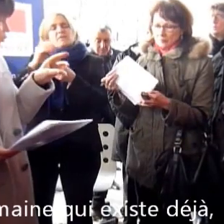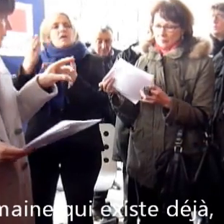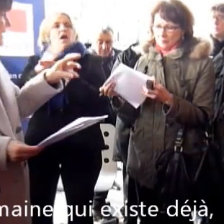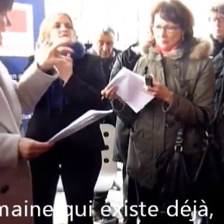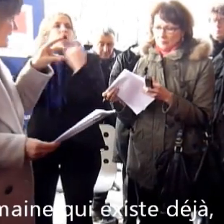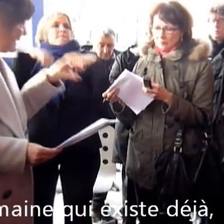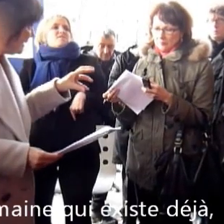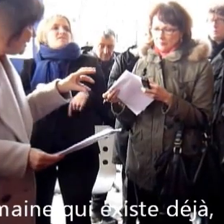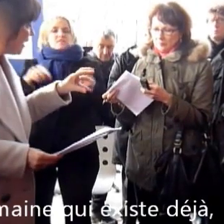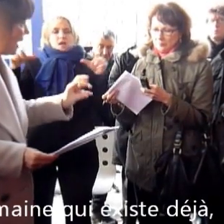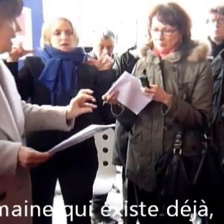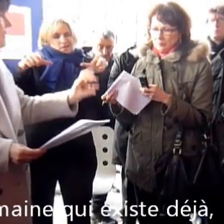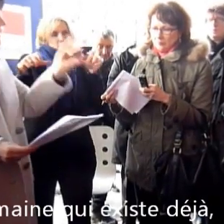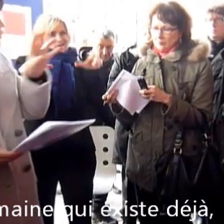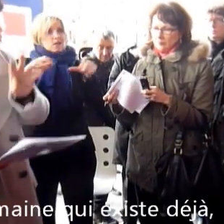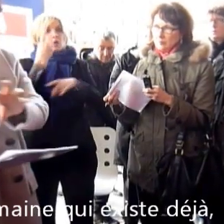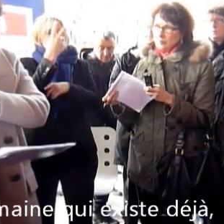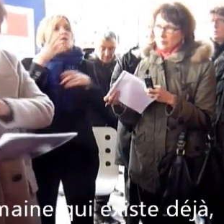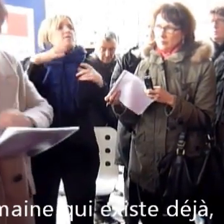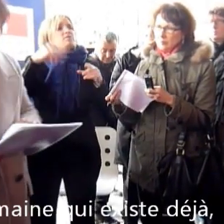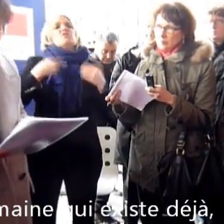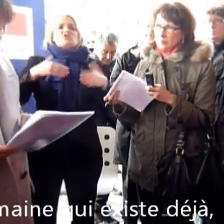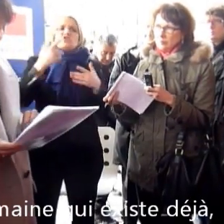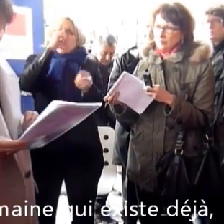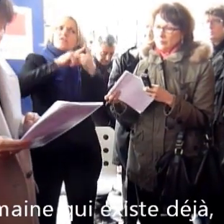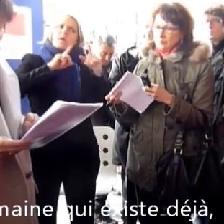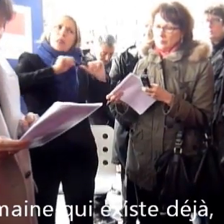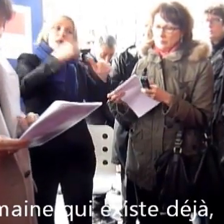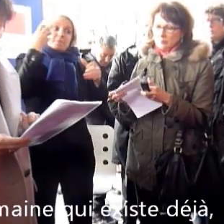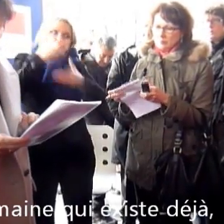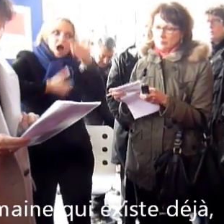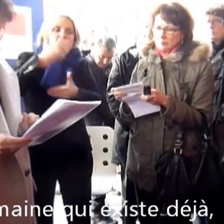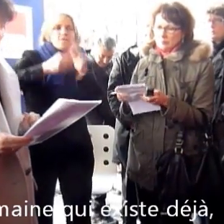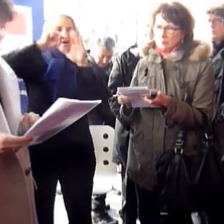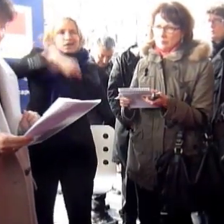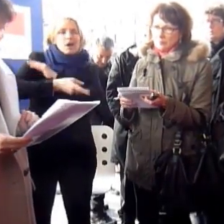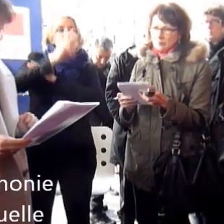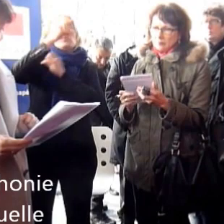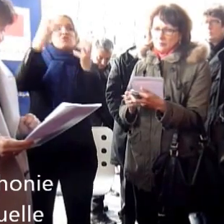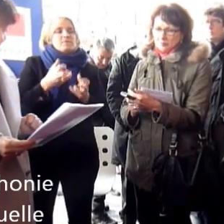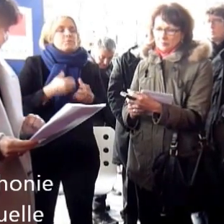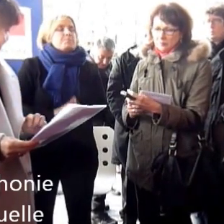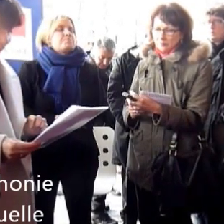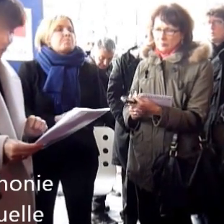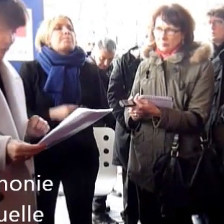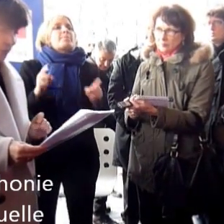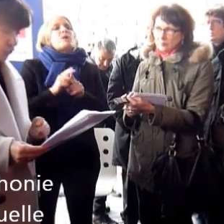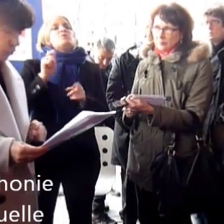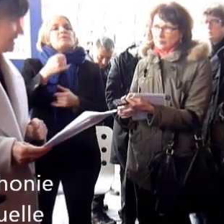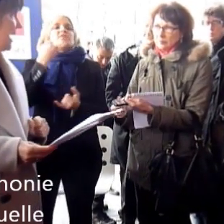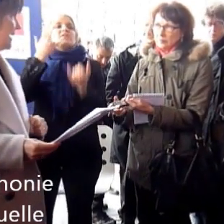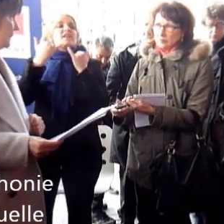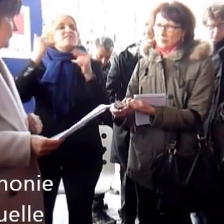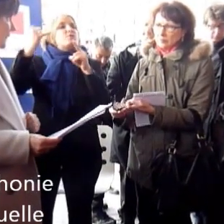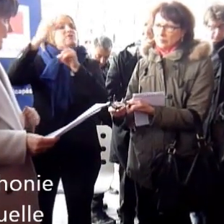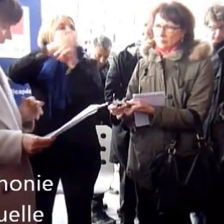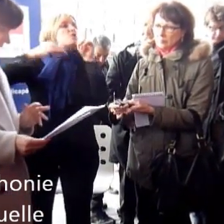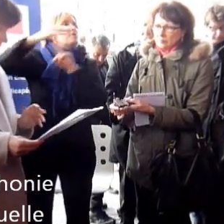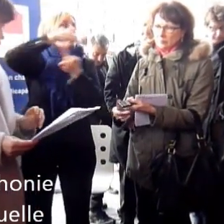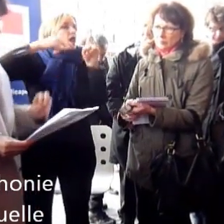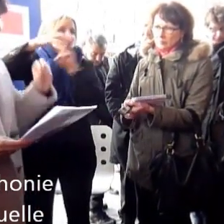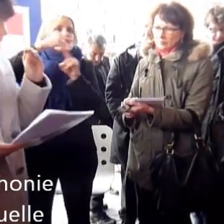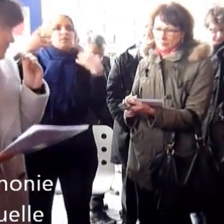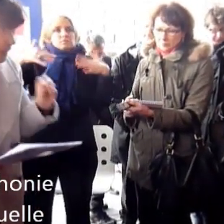interministériel. Donc c'est un domaine qui existe déjà, mais sur lequel nous voulons avancer. Puis il y a la téléphonie sociale,